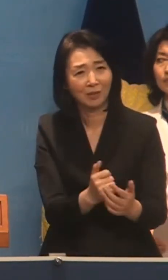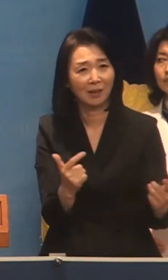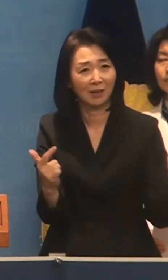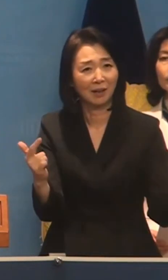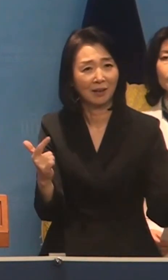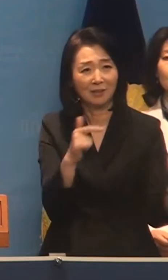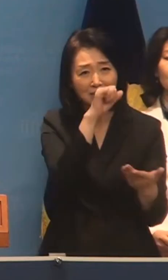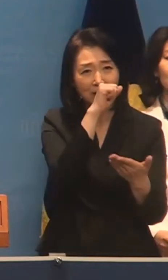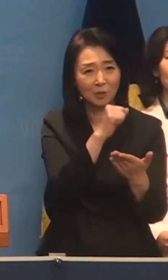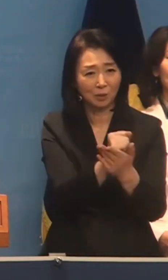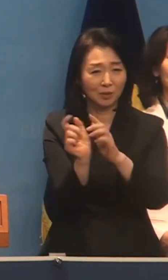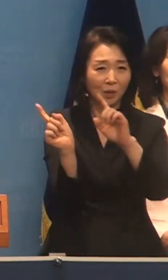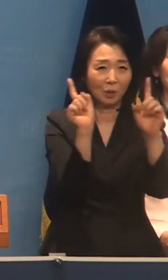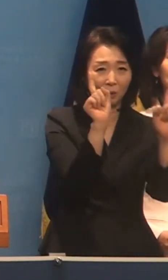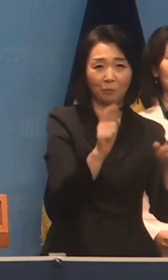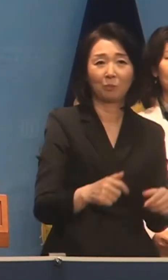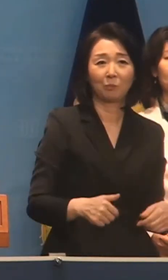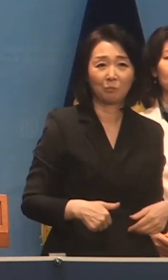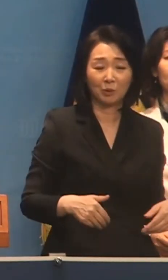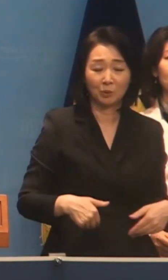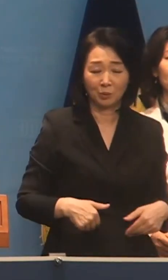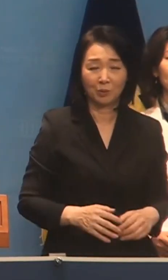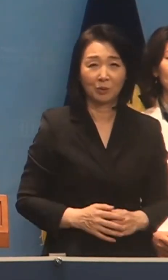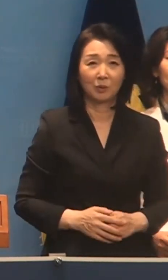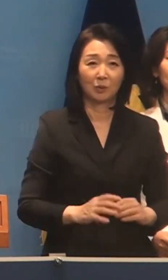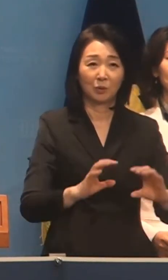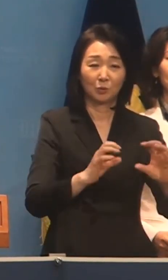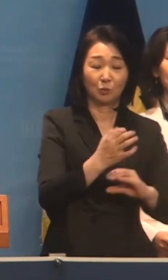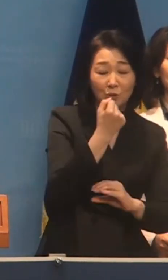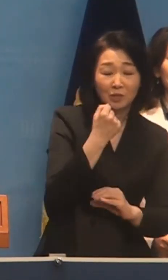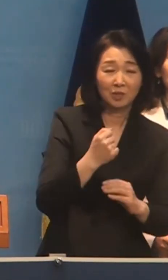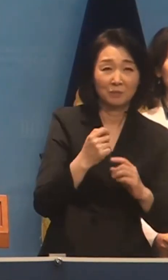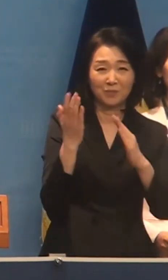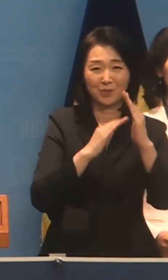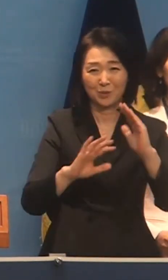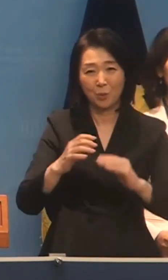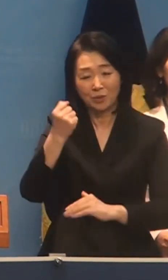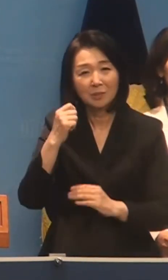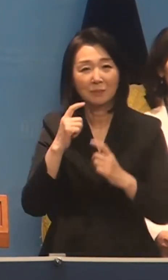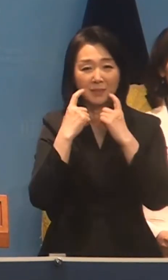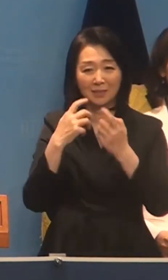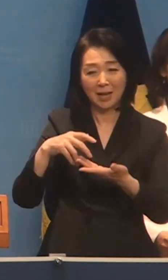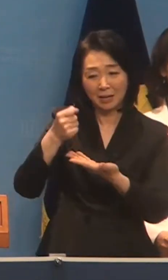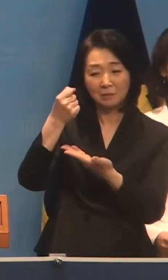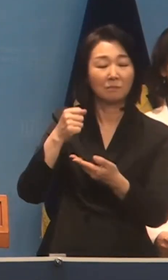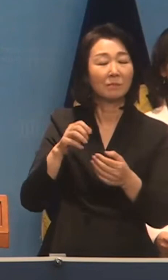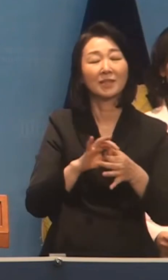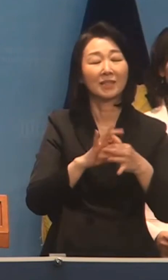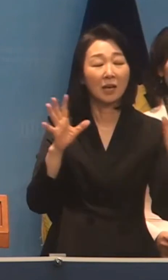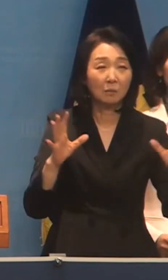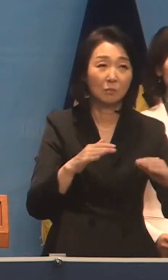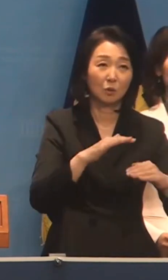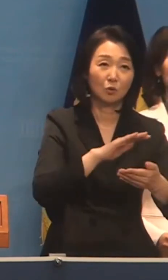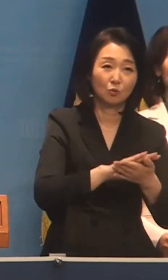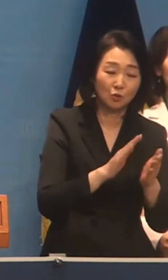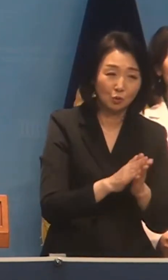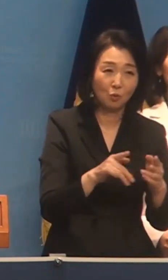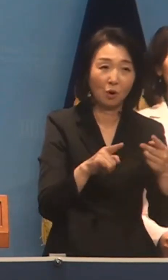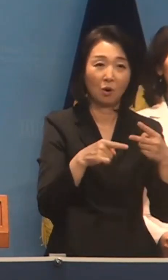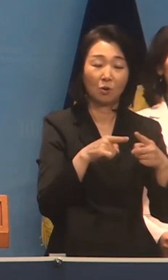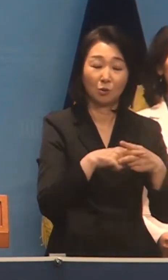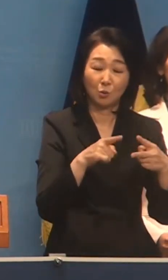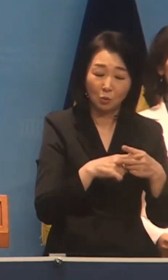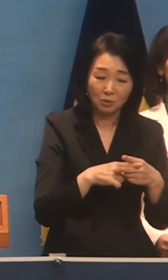이제는 정상화되어야 합니다. 공립, 사립학교 할 것 없이 유초, 중, 고,